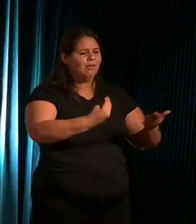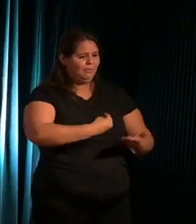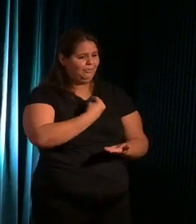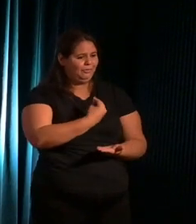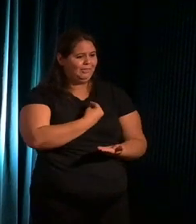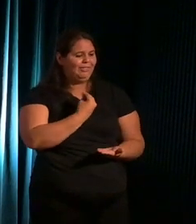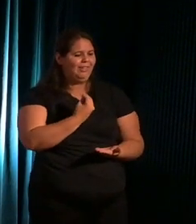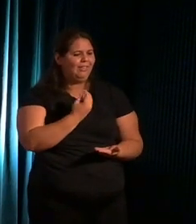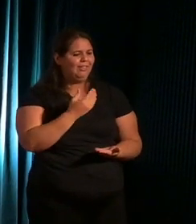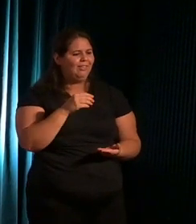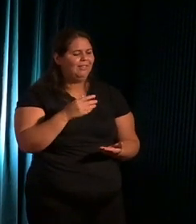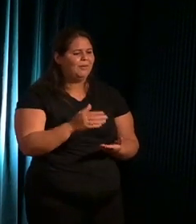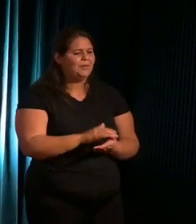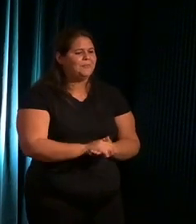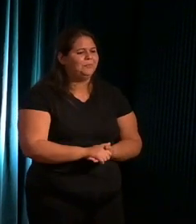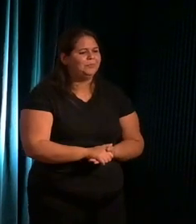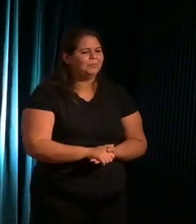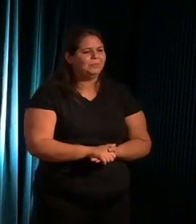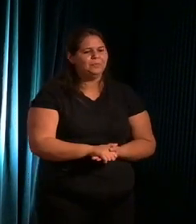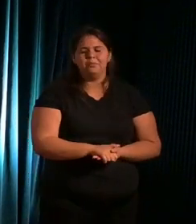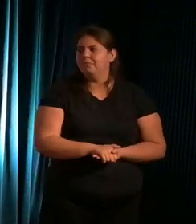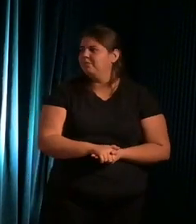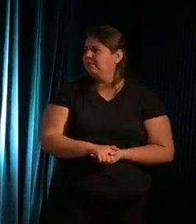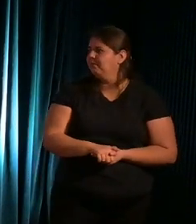algum tempo.